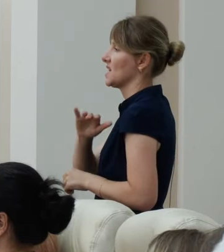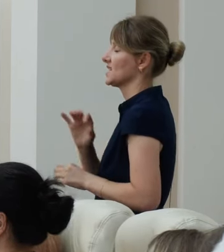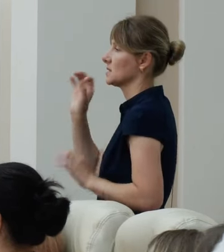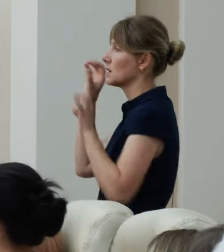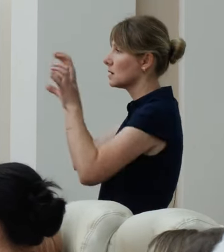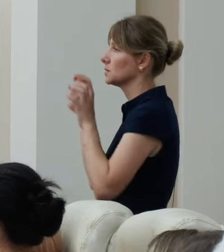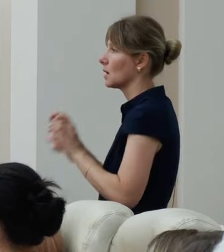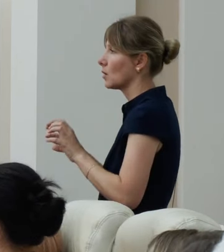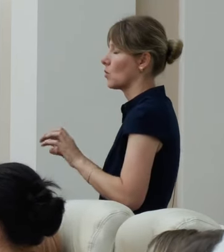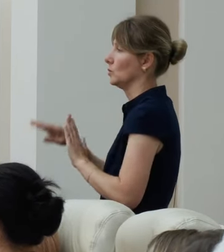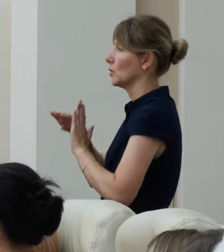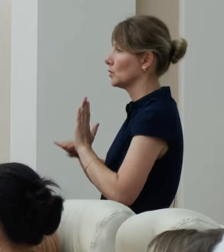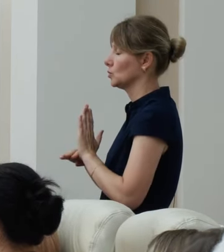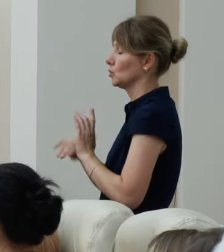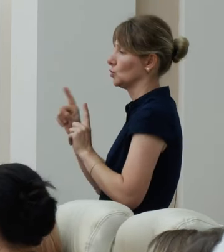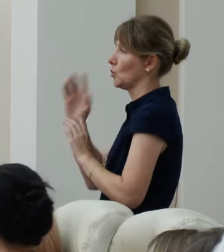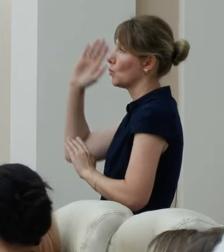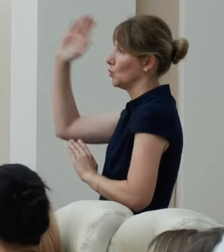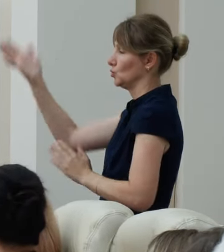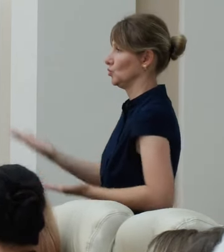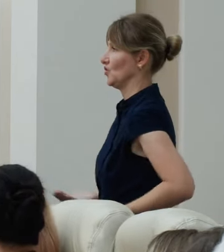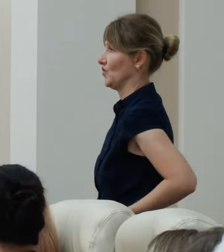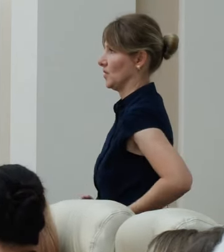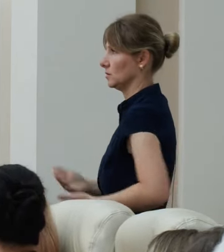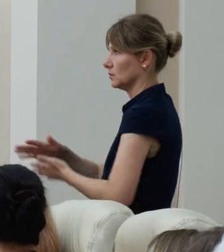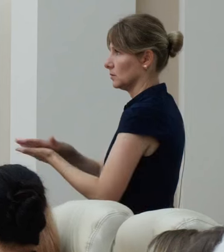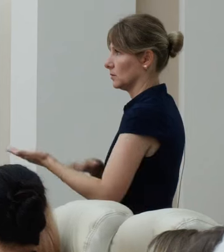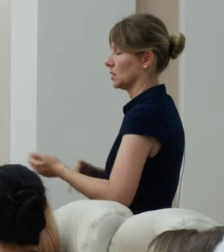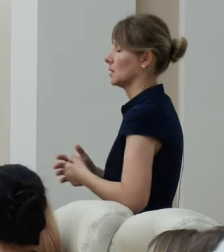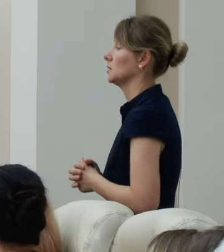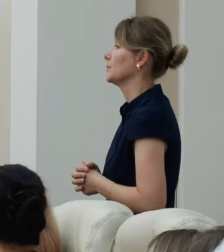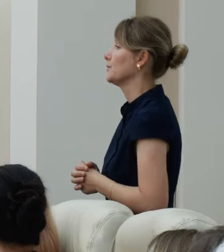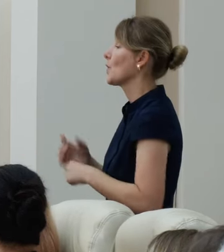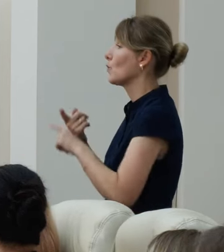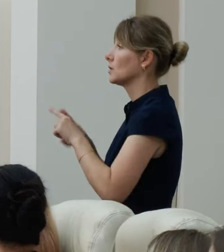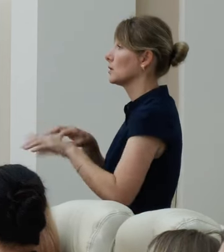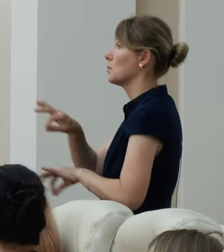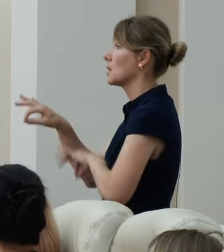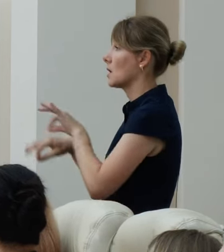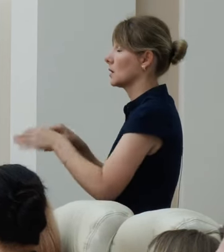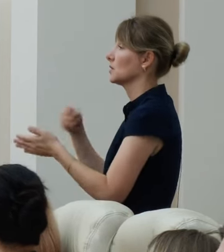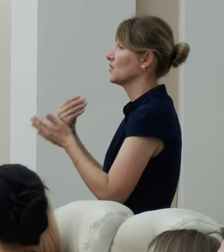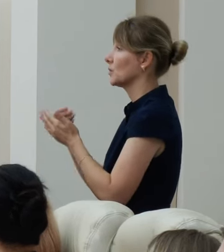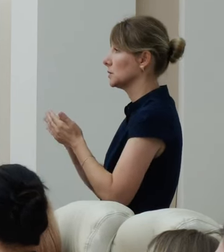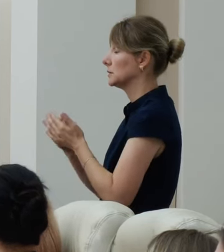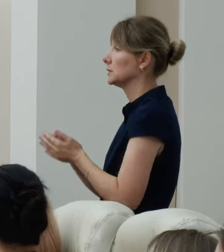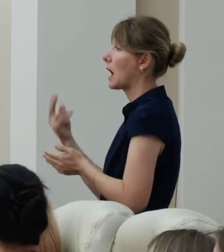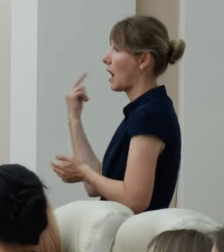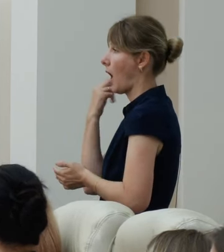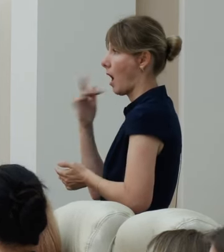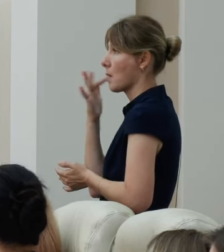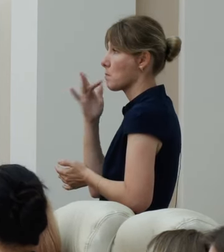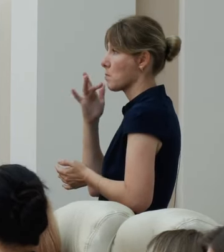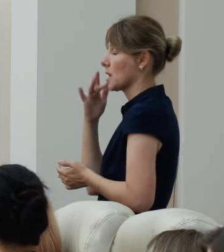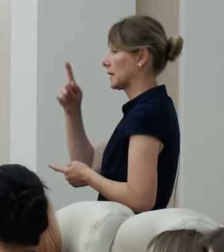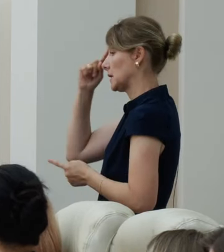pe parcursul întregii vieți. Proiectul Date pentru Impact, finanțat de Agenția Statelor Unite pentru